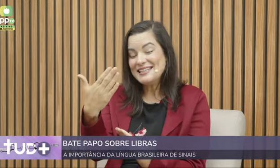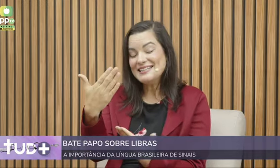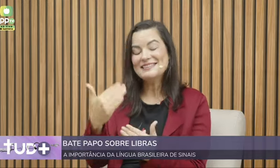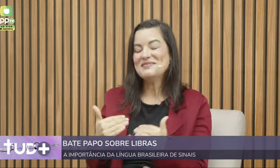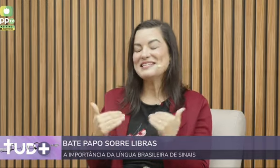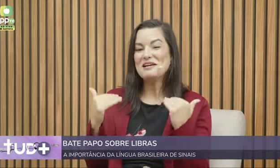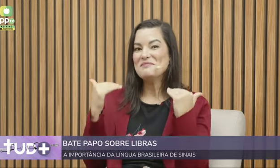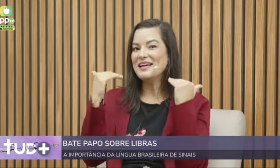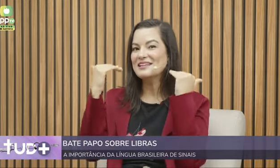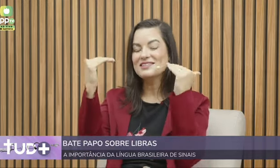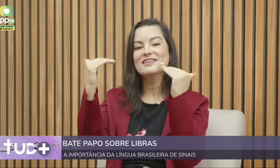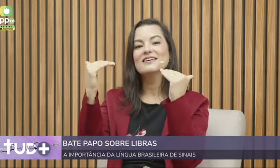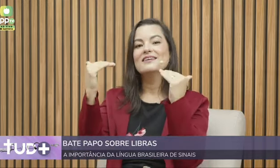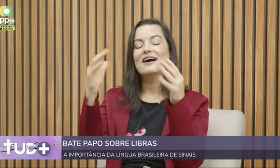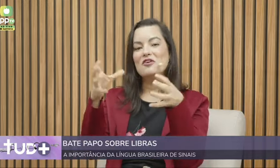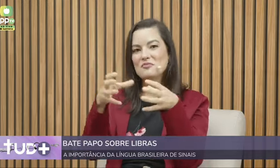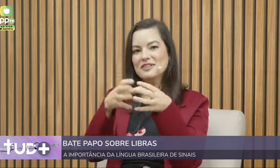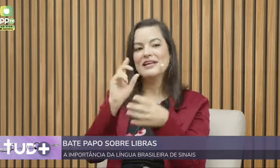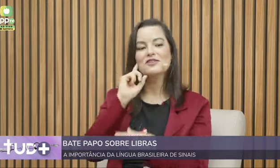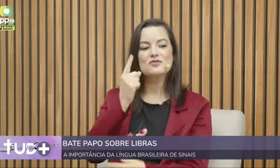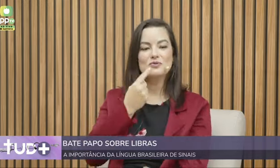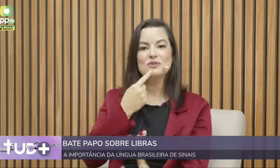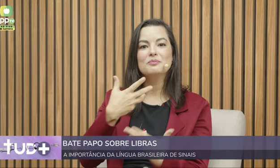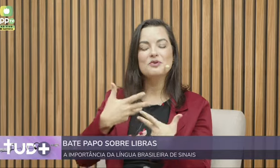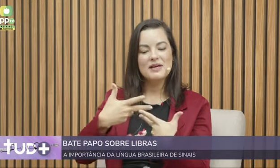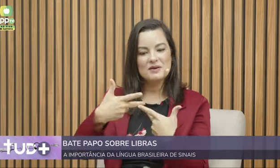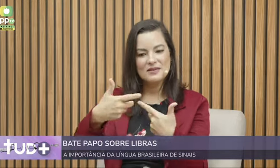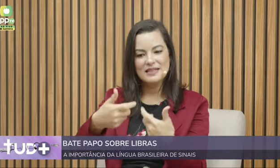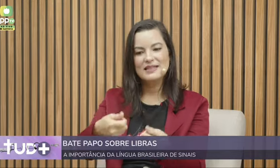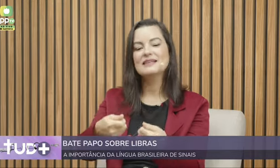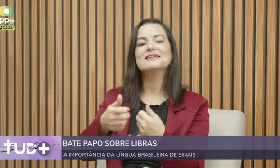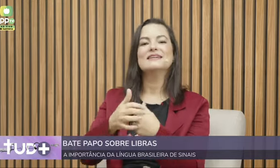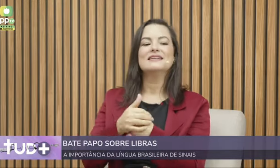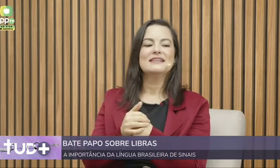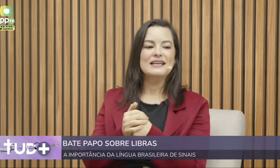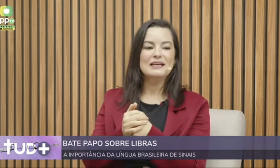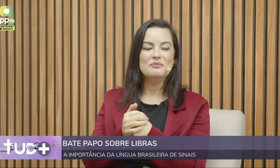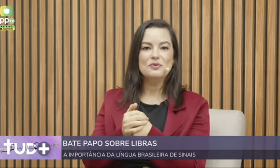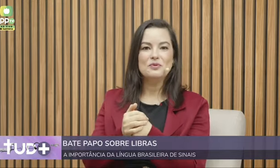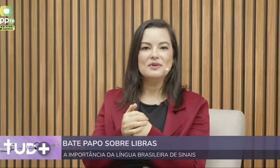agradecer imensamente a comunidade surda por me acolher, né, por